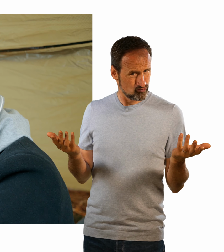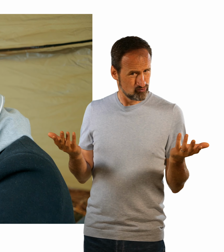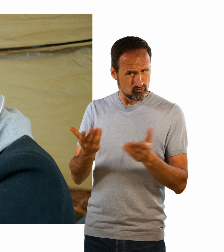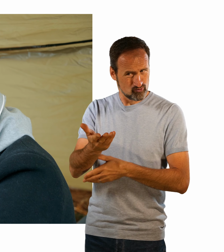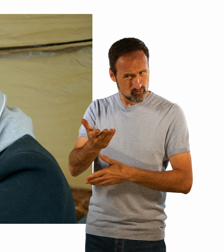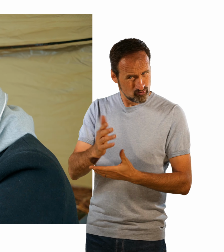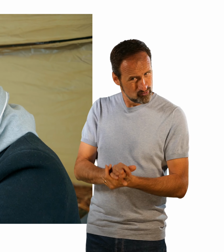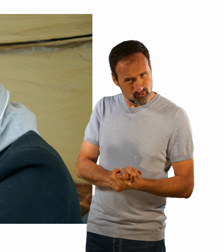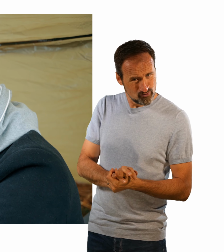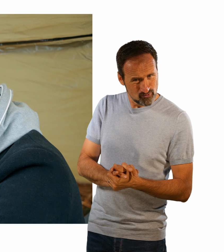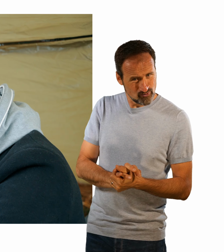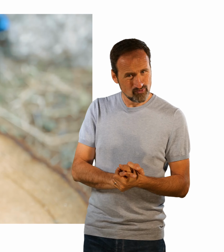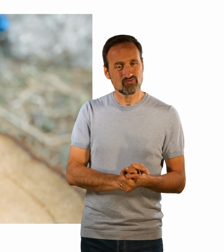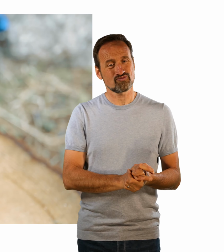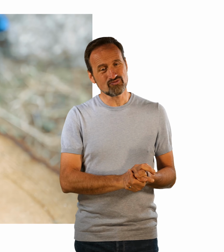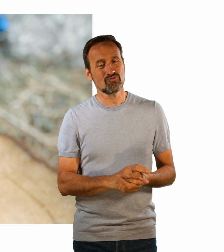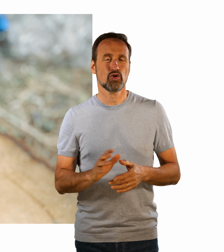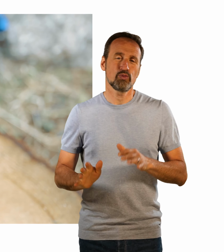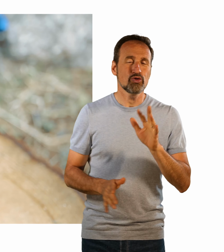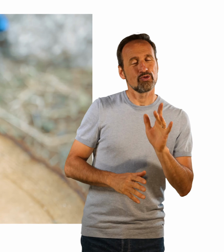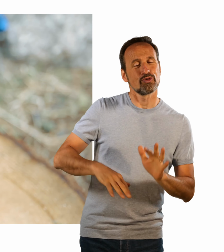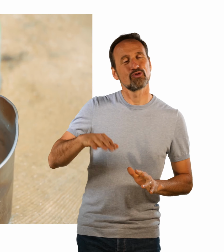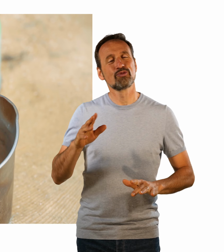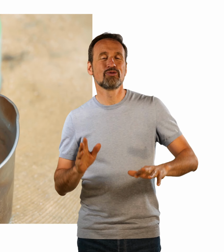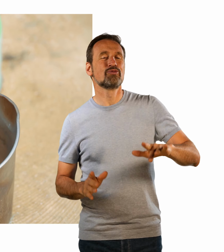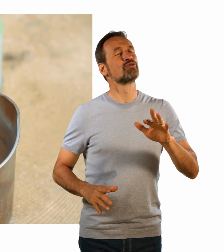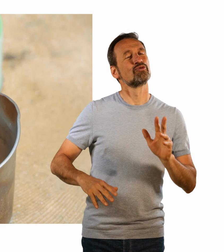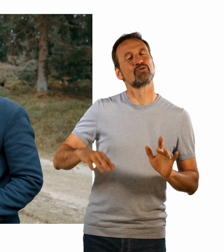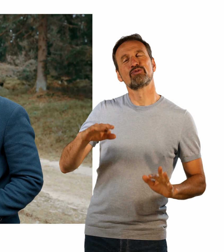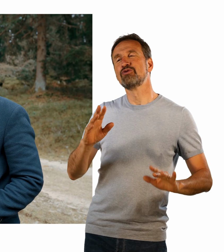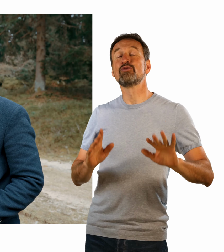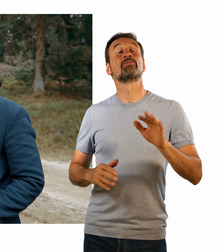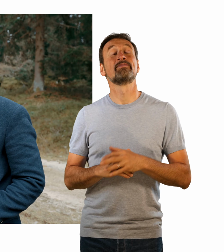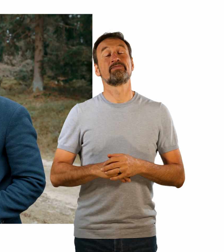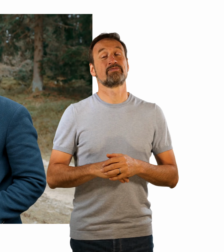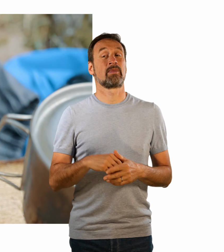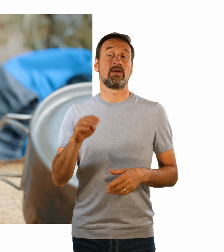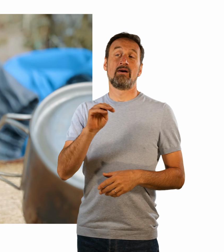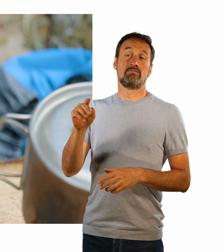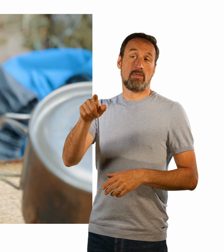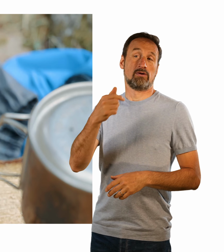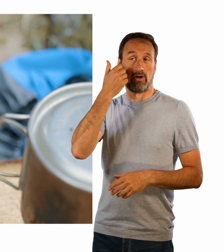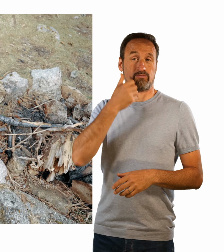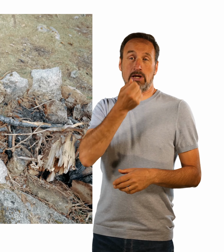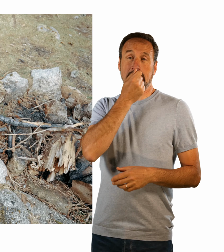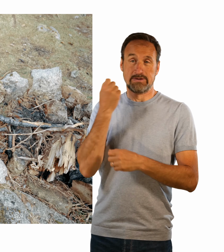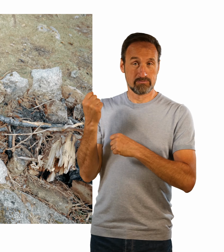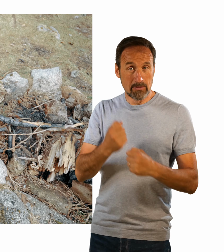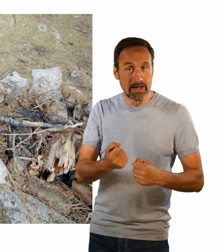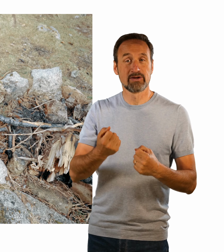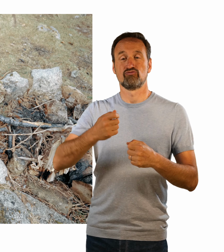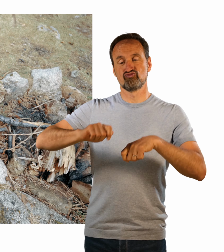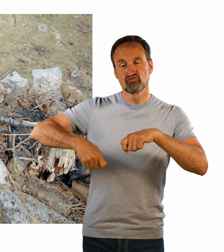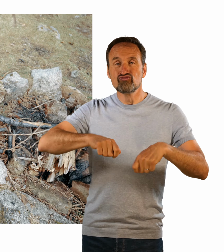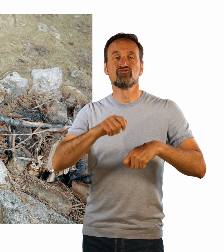Martin auch Essen dabei. Hat für uns alles vorbereitet,